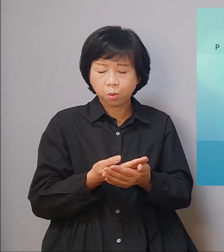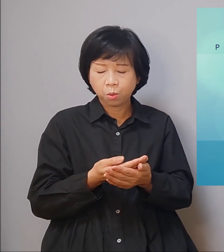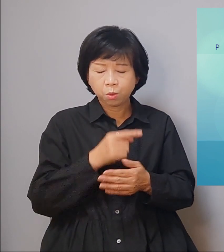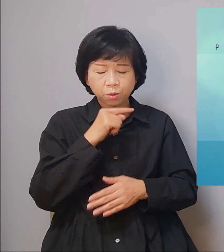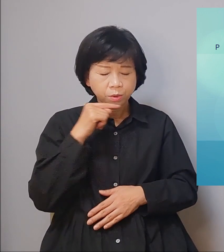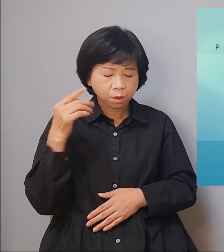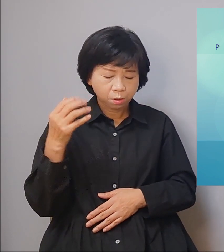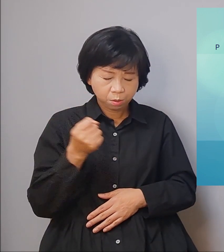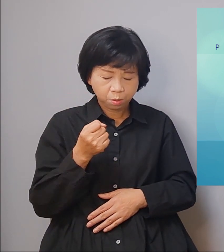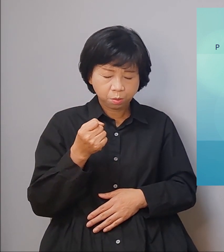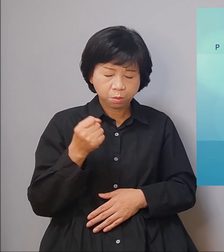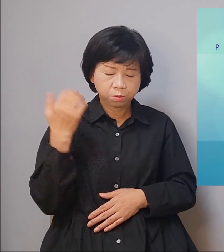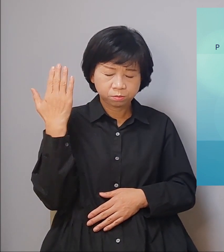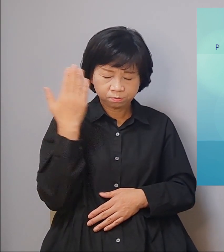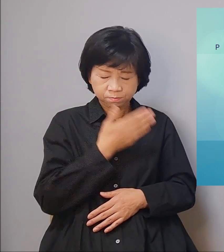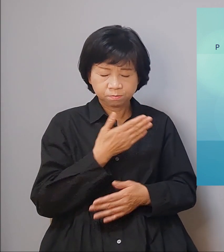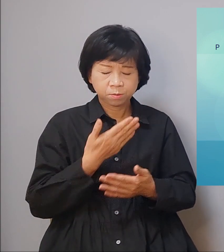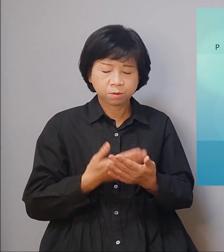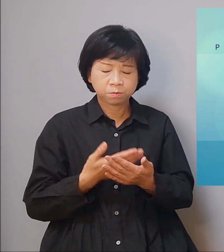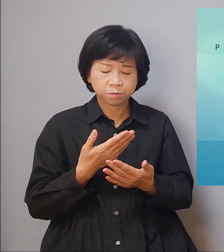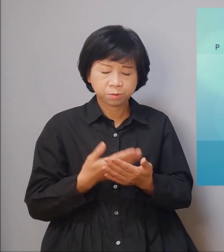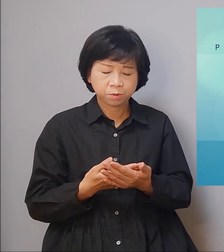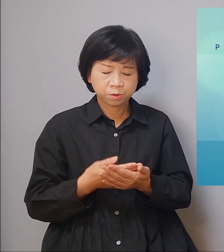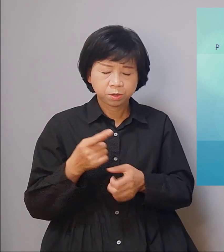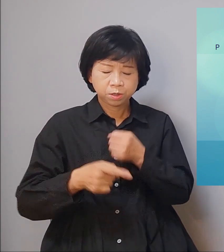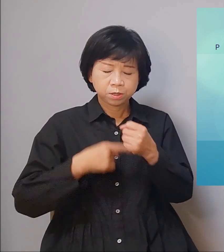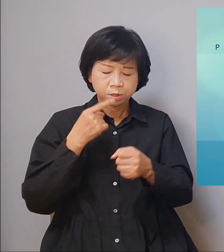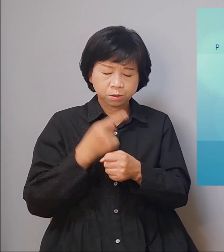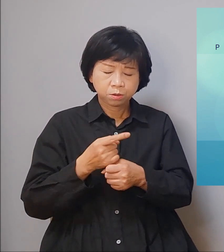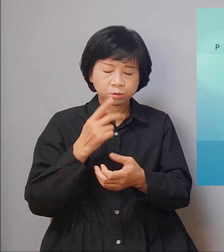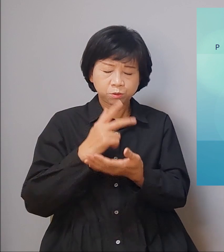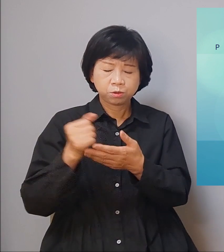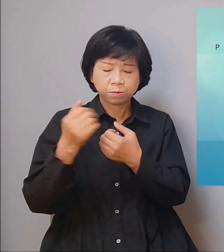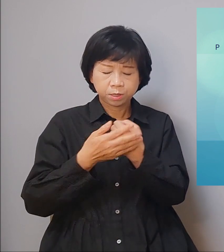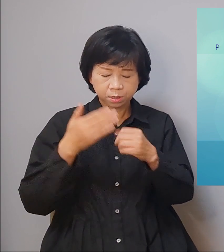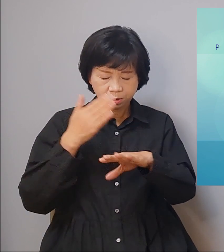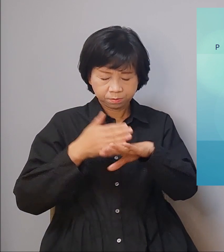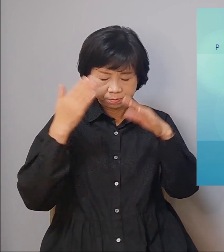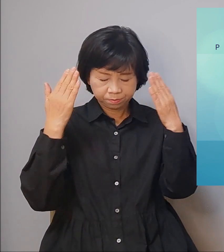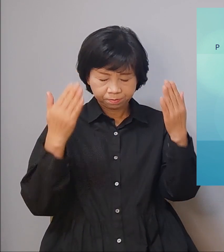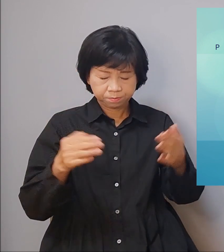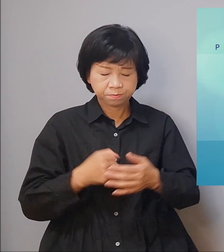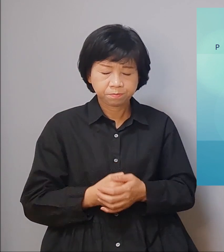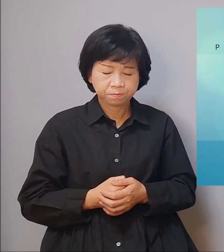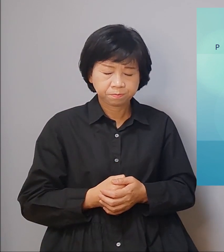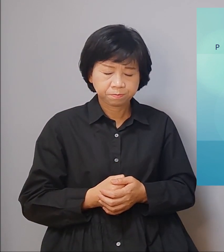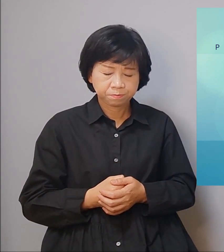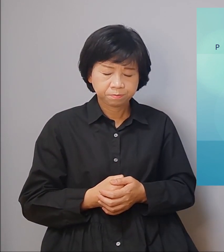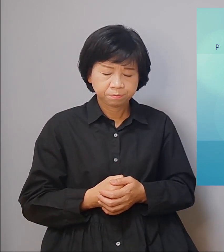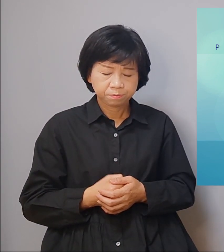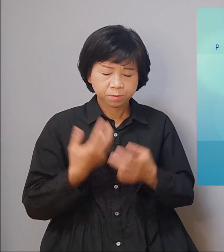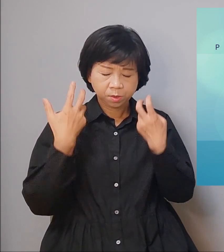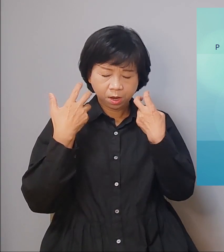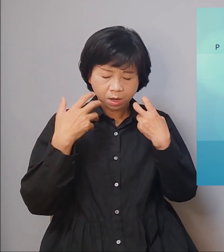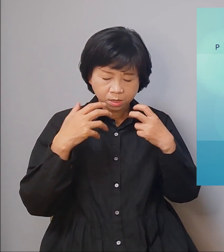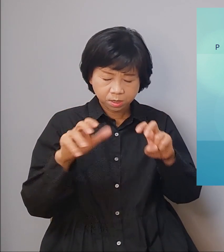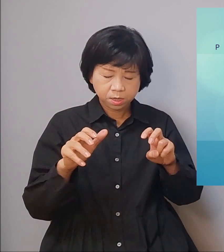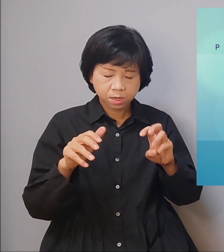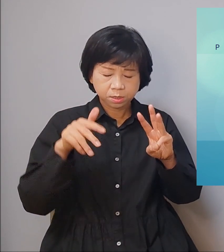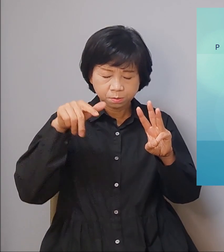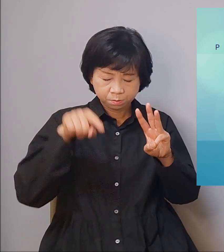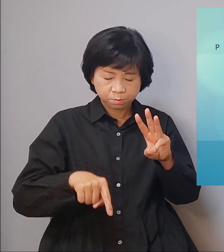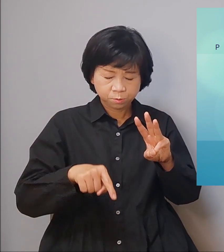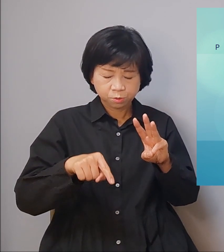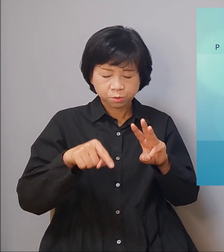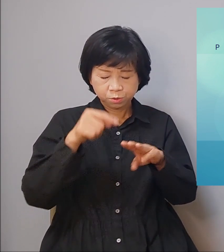정결케 하옵소서. 한 해 동안 주님 주신 은혜 감사합니다. 또 다니엘 세일의